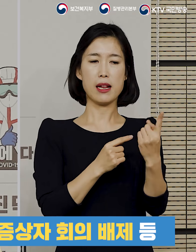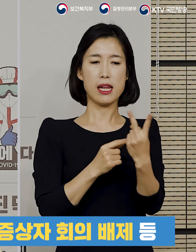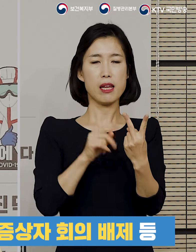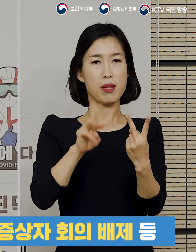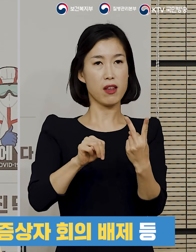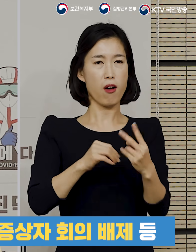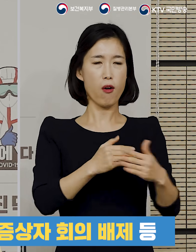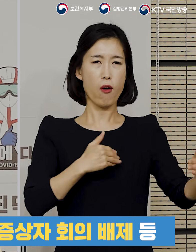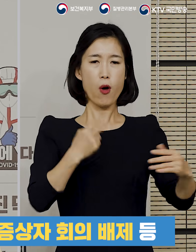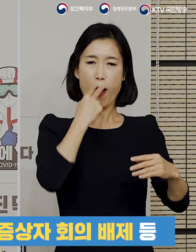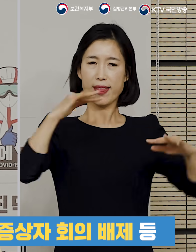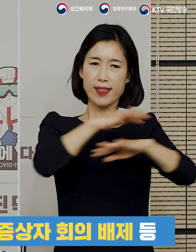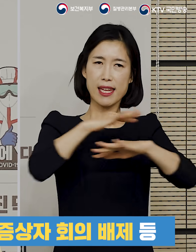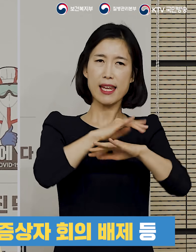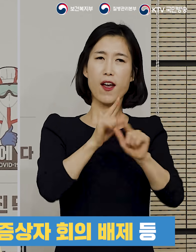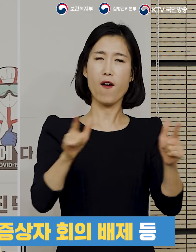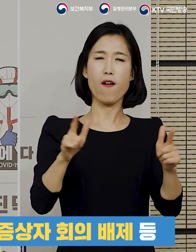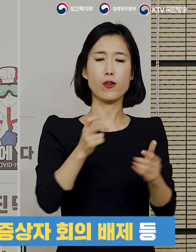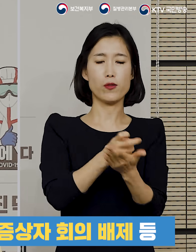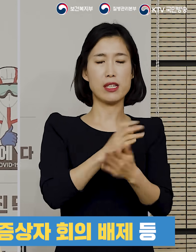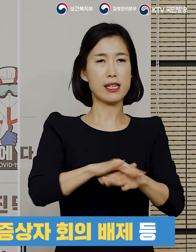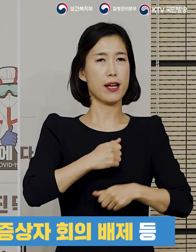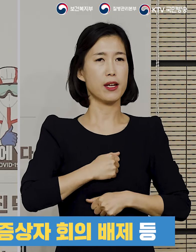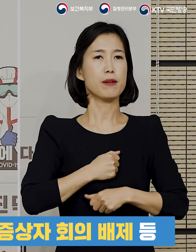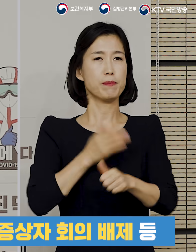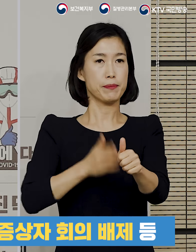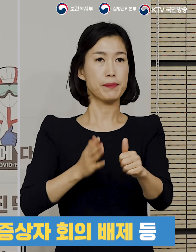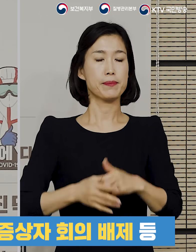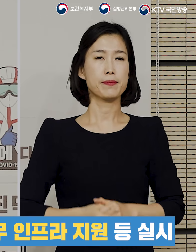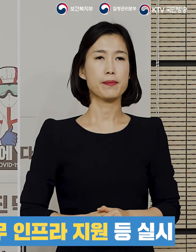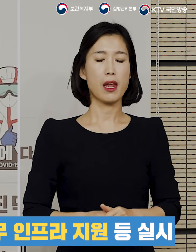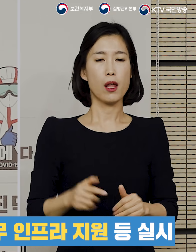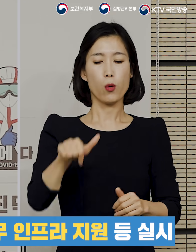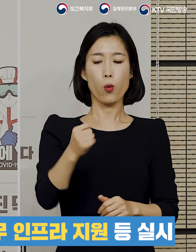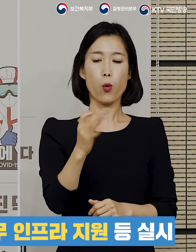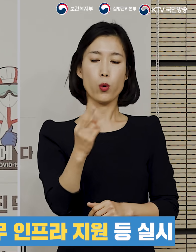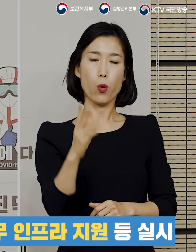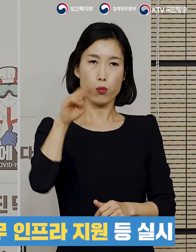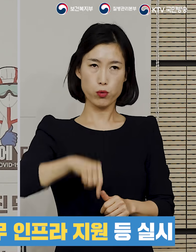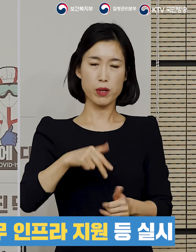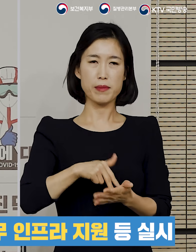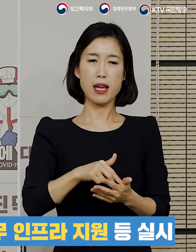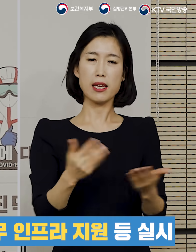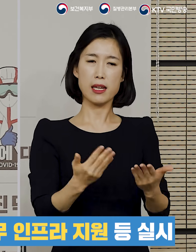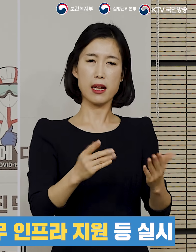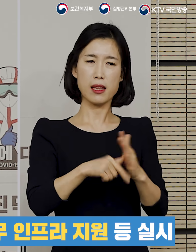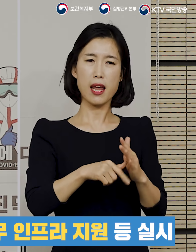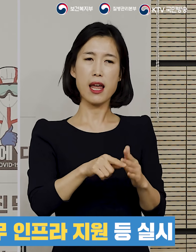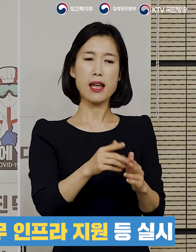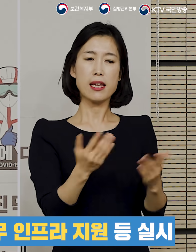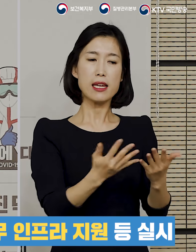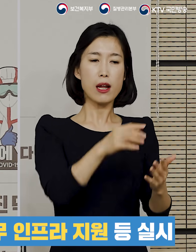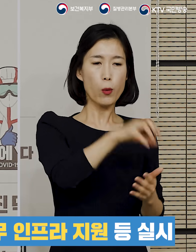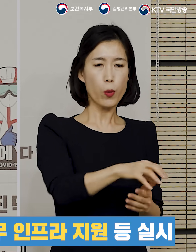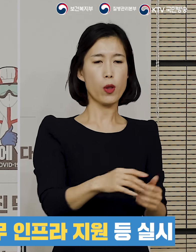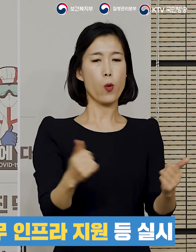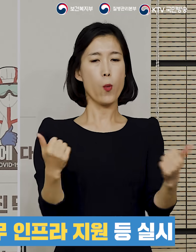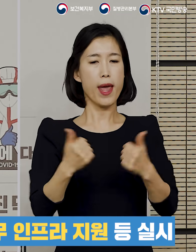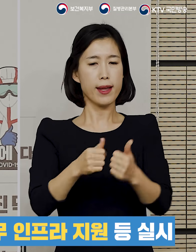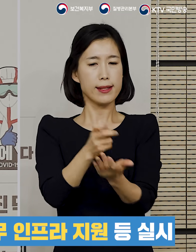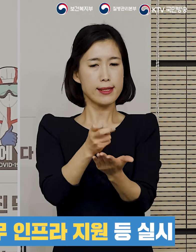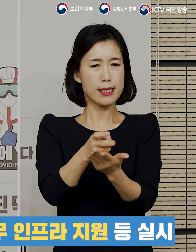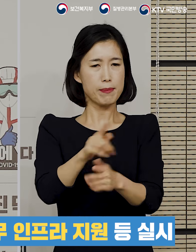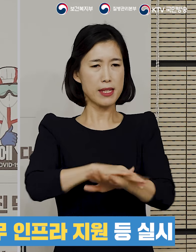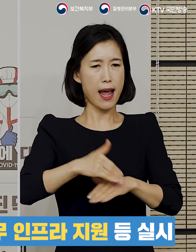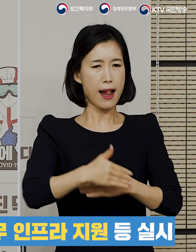거리두기, 환기 등의 수칙을 준수하여야 합니다. 고용부는 산업 현장에서 사업장 회의